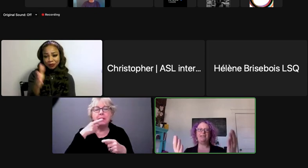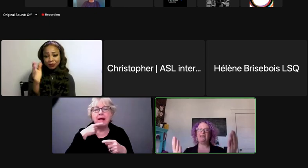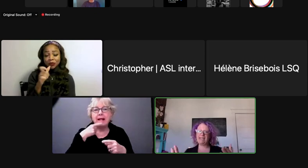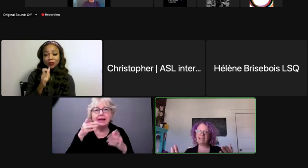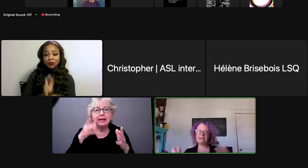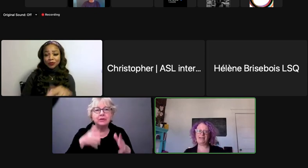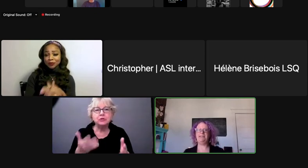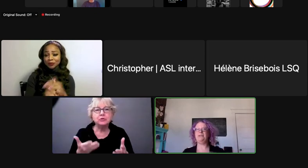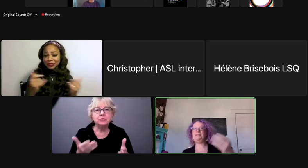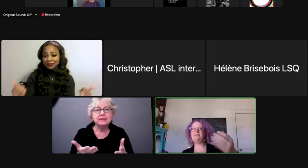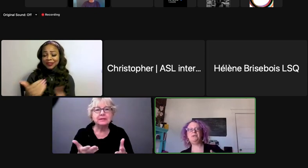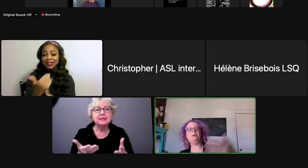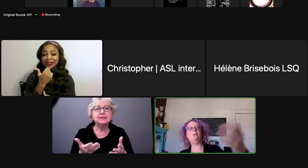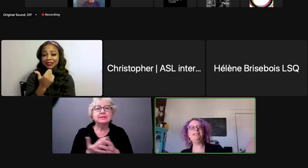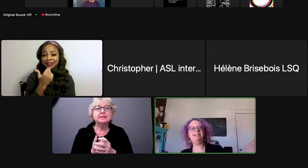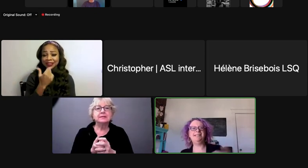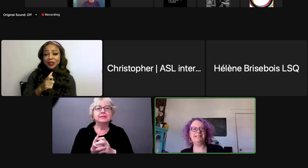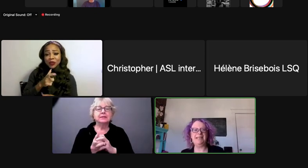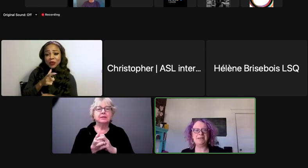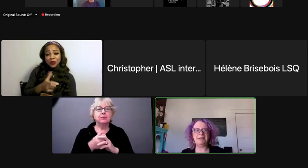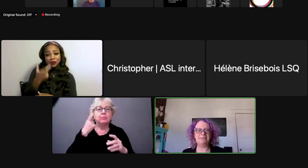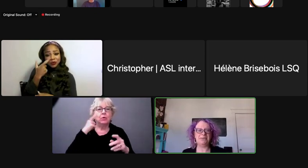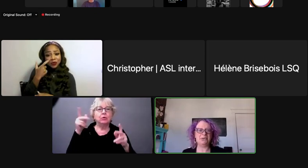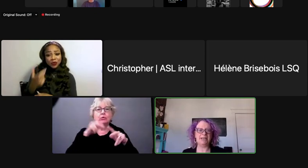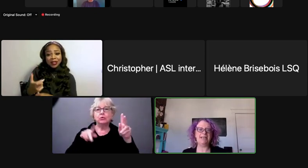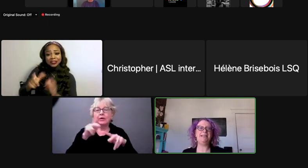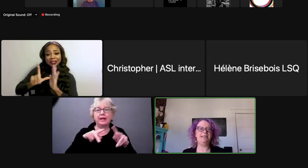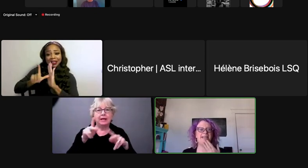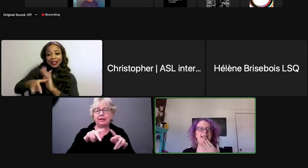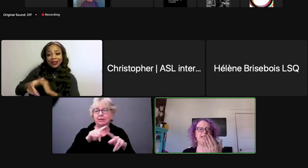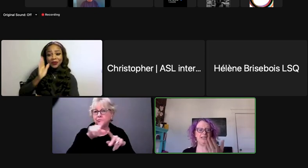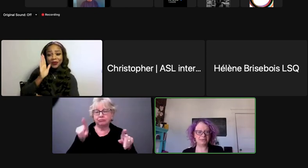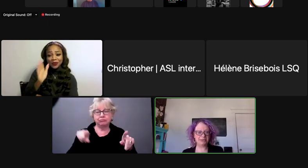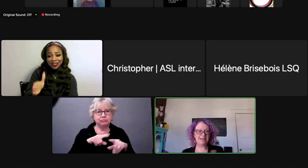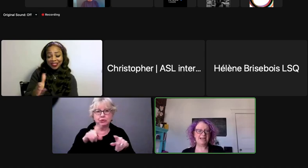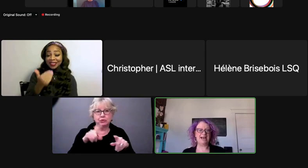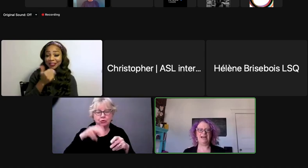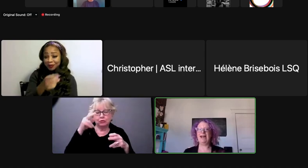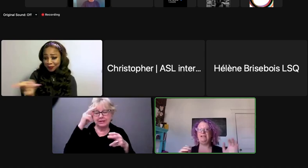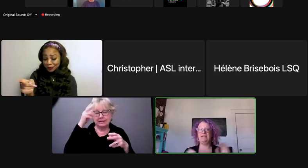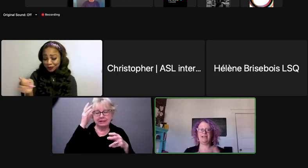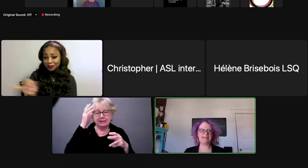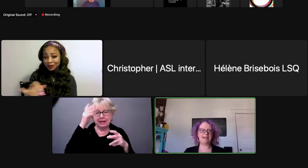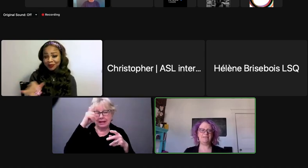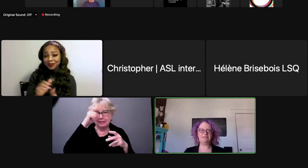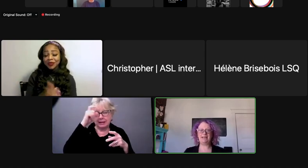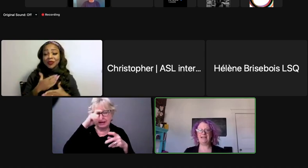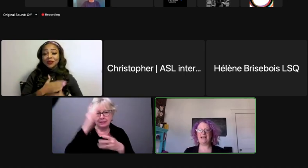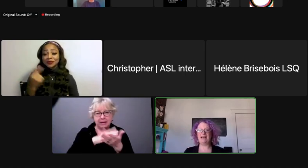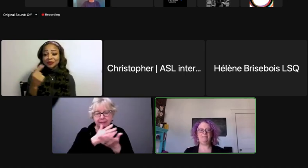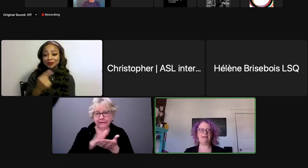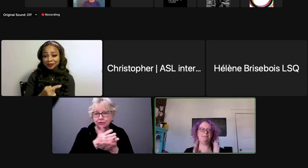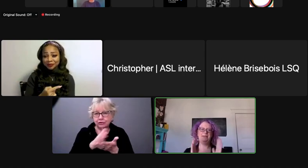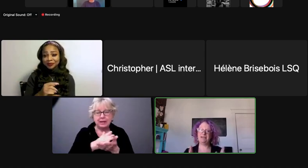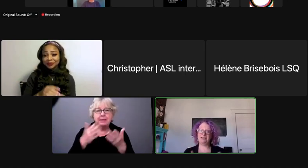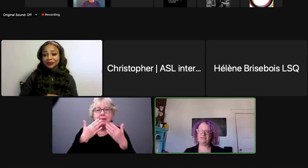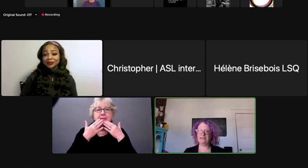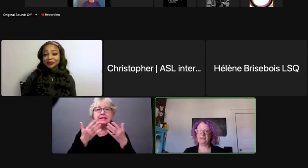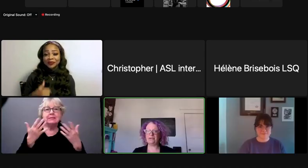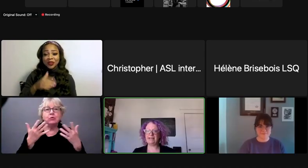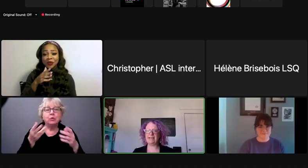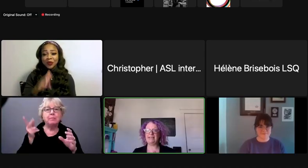oratrices pour toutes ces connaissances partagées merci à nos participants je vous